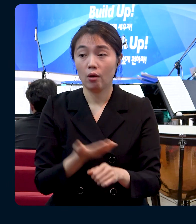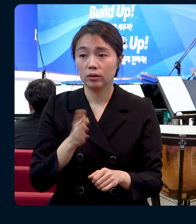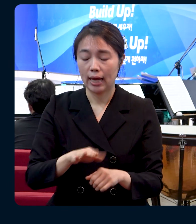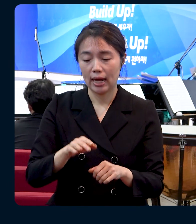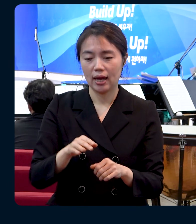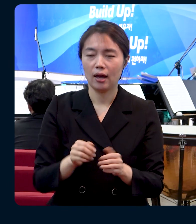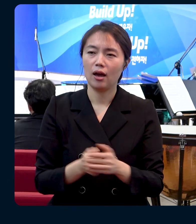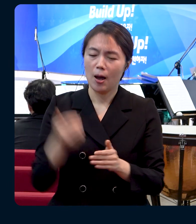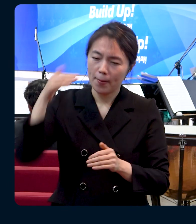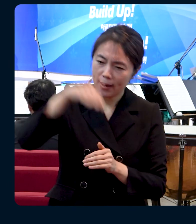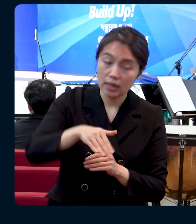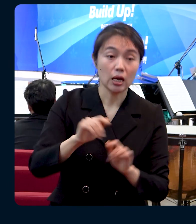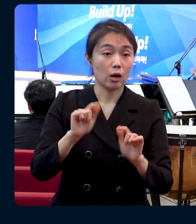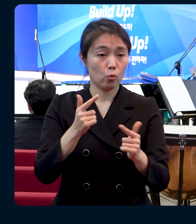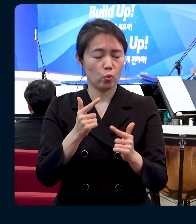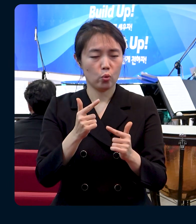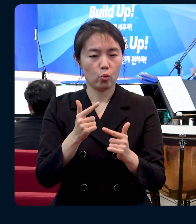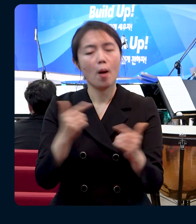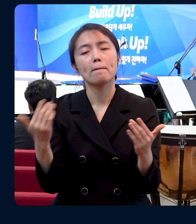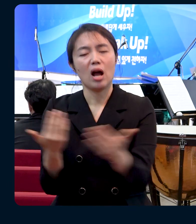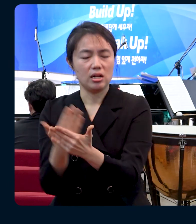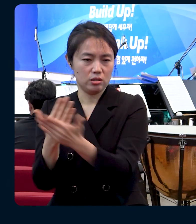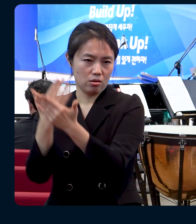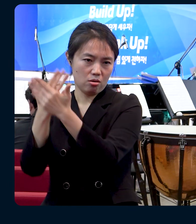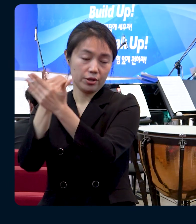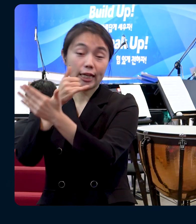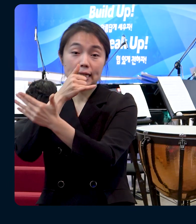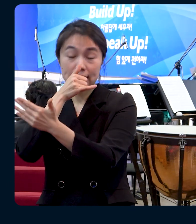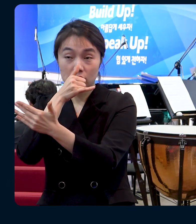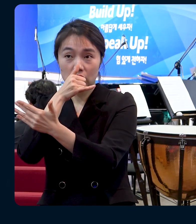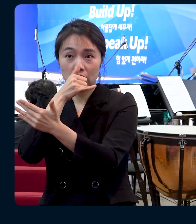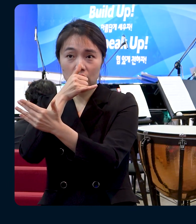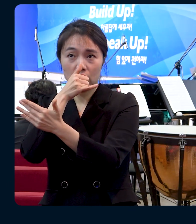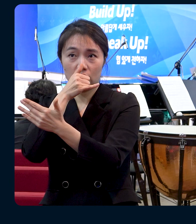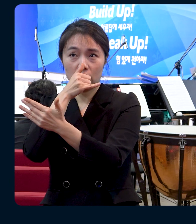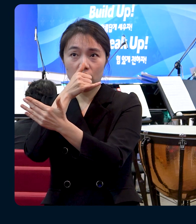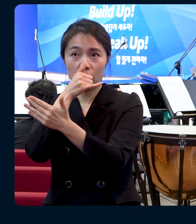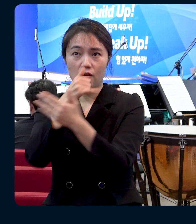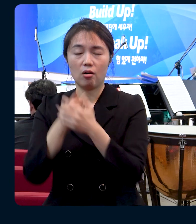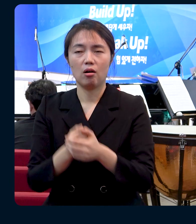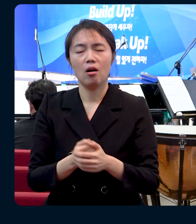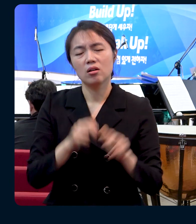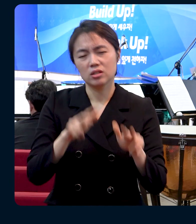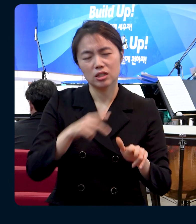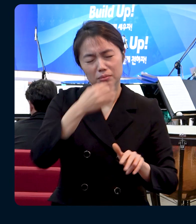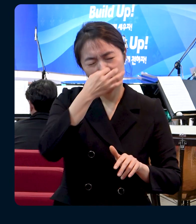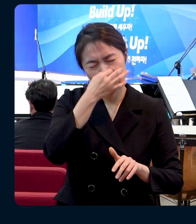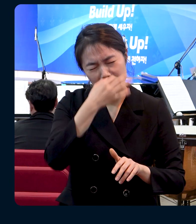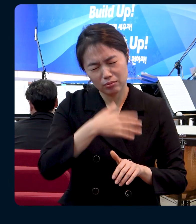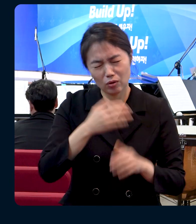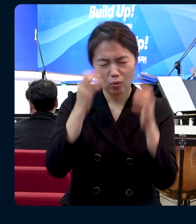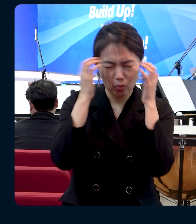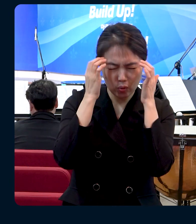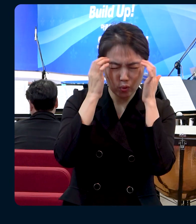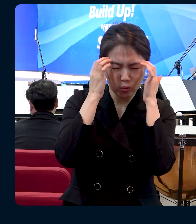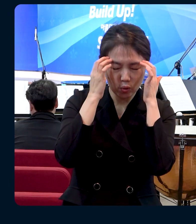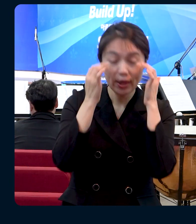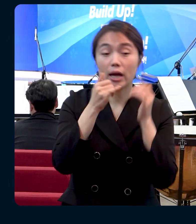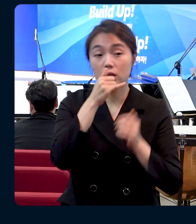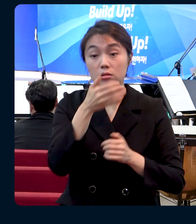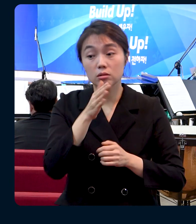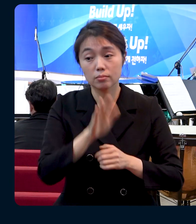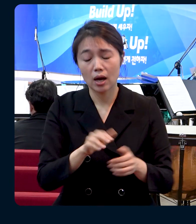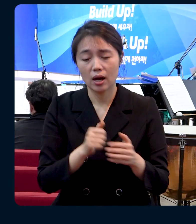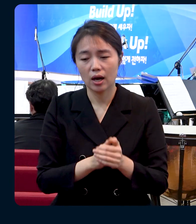인생이에요. 근데 그 뒷걸음질 치는 것이 아니라 앞으로 나간다는 거예요. 그렇게 힘든 시간 다 잃어버린 줄